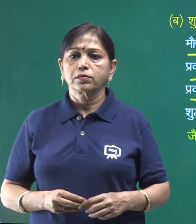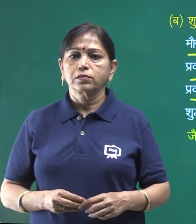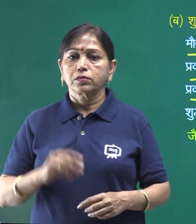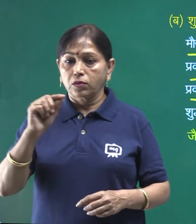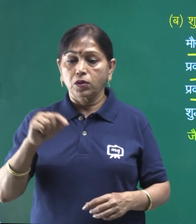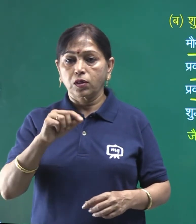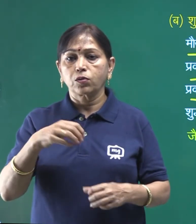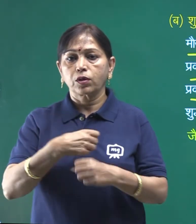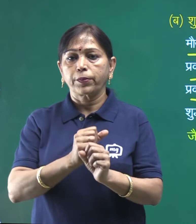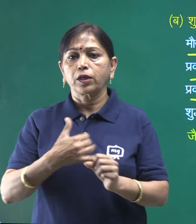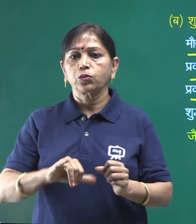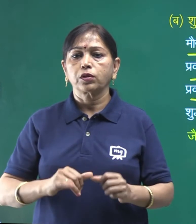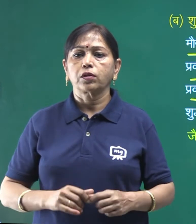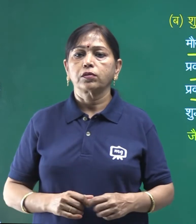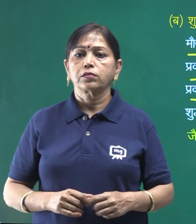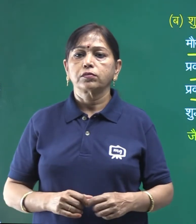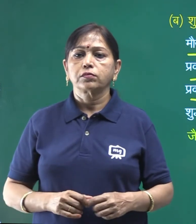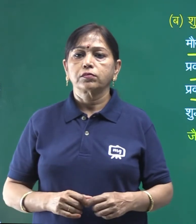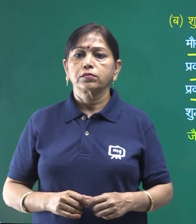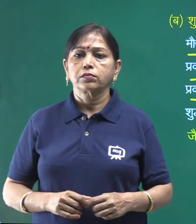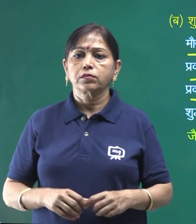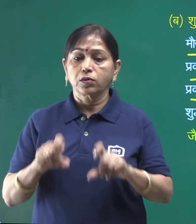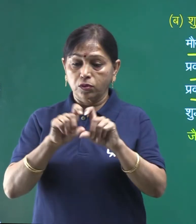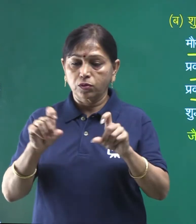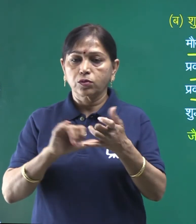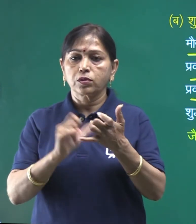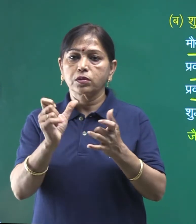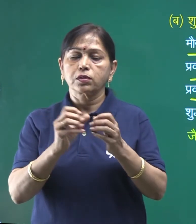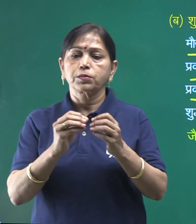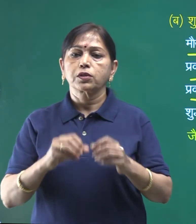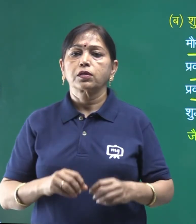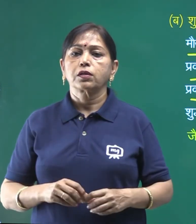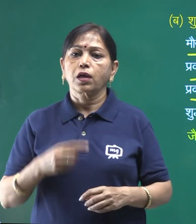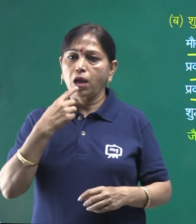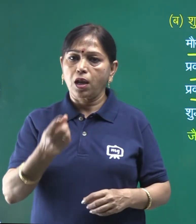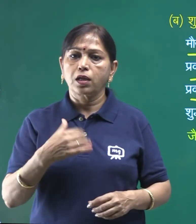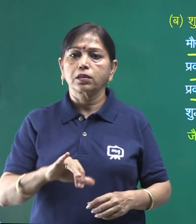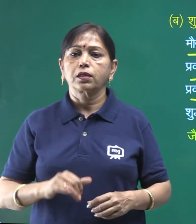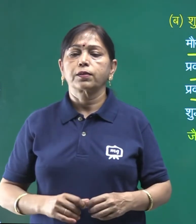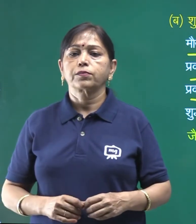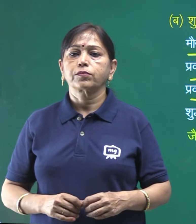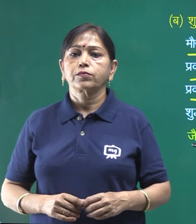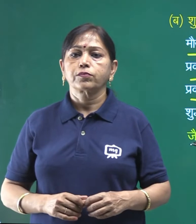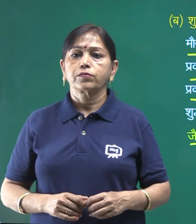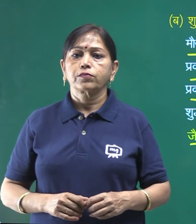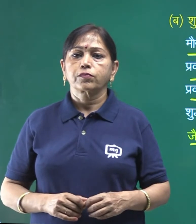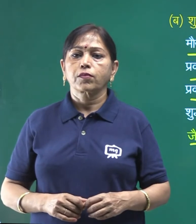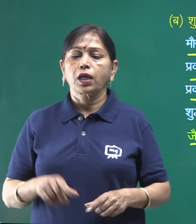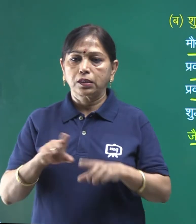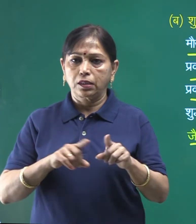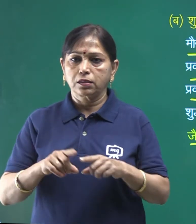के बने होते हैं, शुद्ध पदार्थ कहलाते हैं।